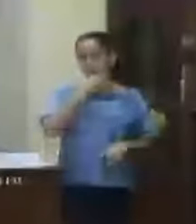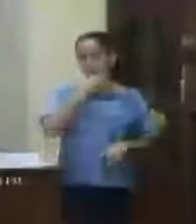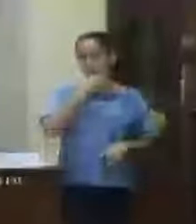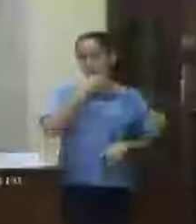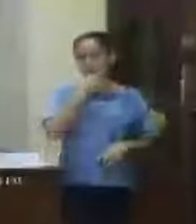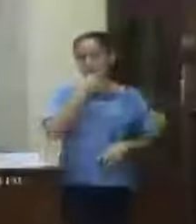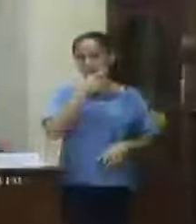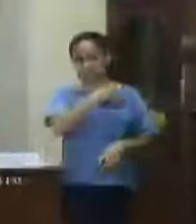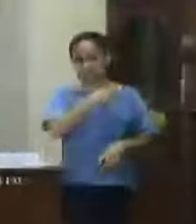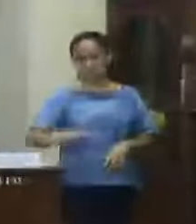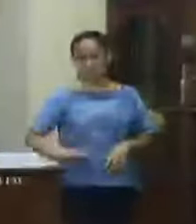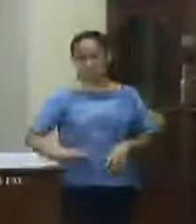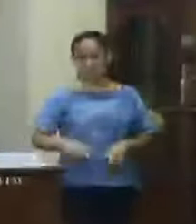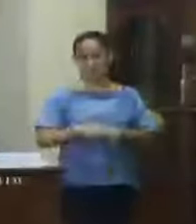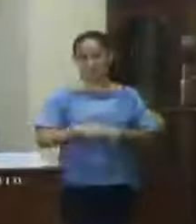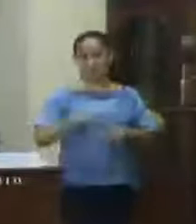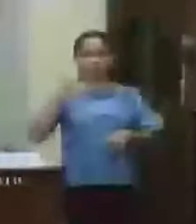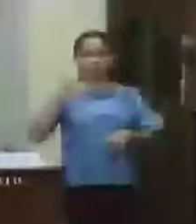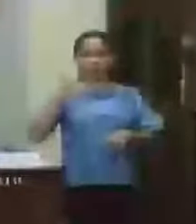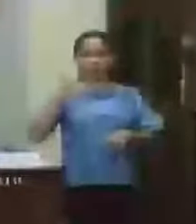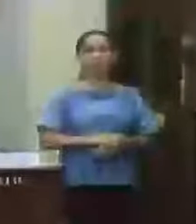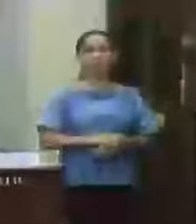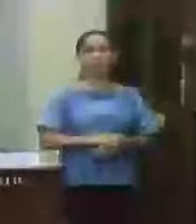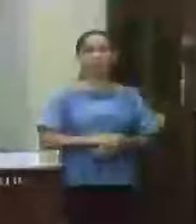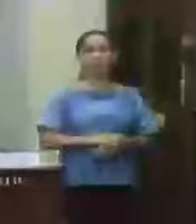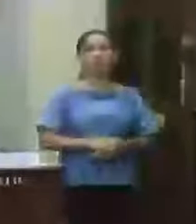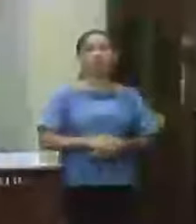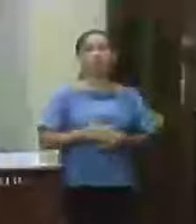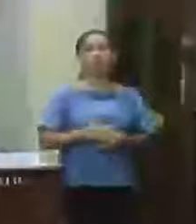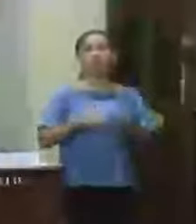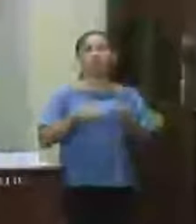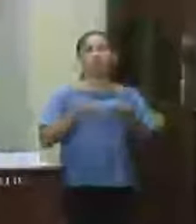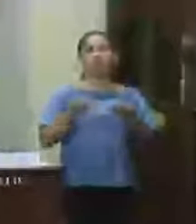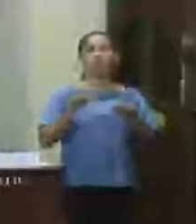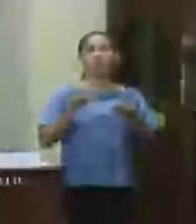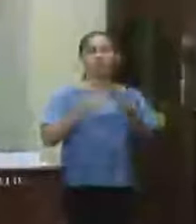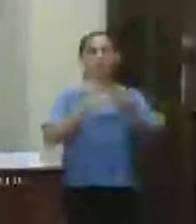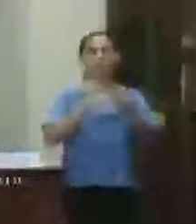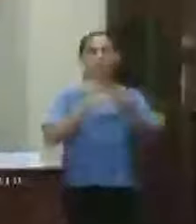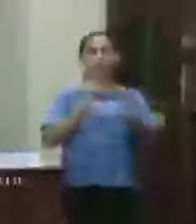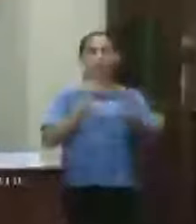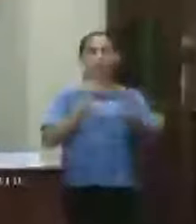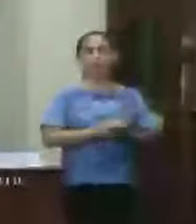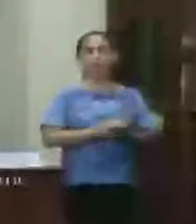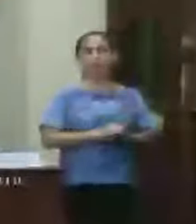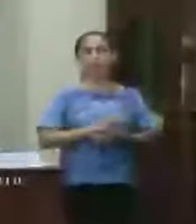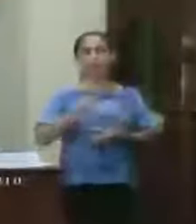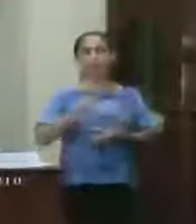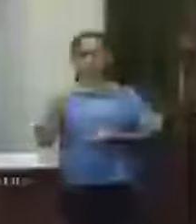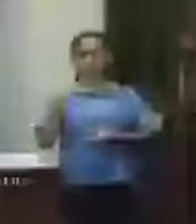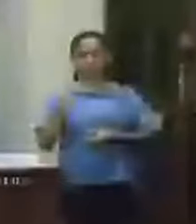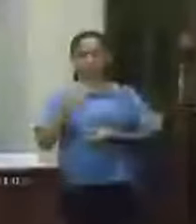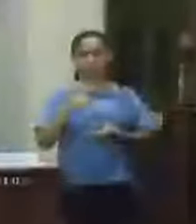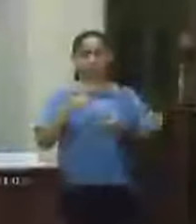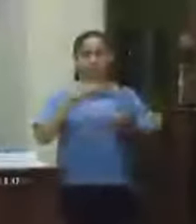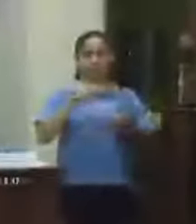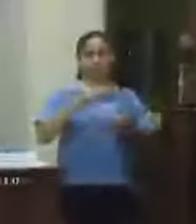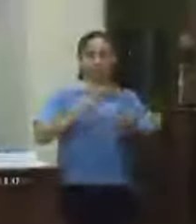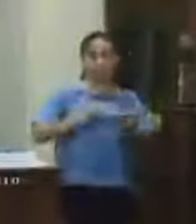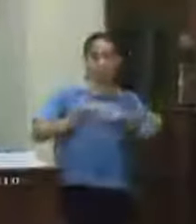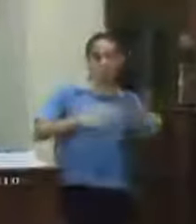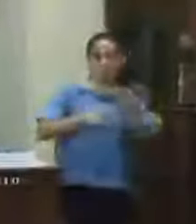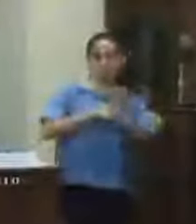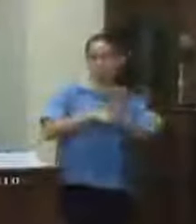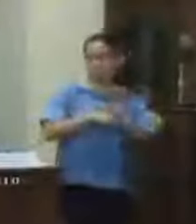Excelentíssimo senhor presidente, senhores vereadores, temos a honra de submeter à elevada consideração de vossas excelências o projeto